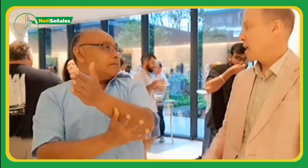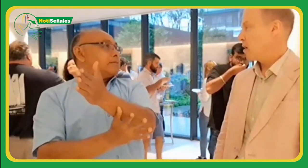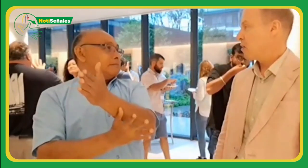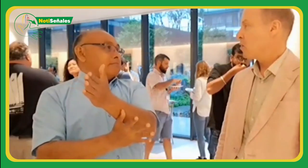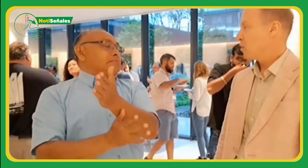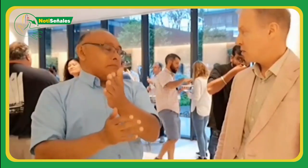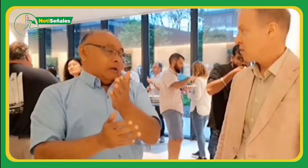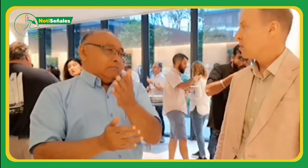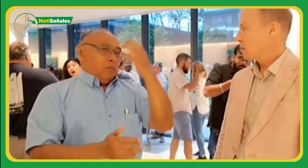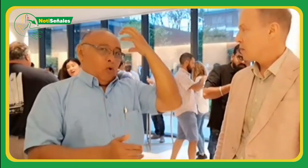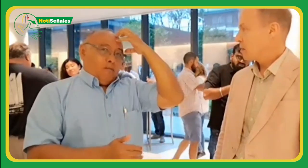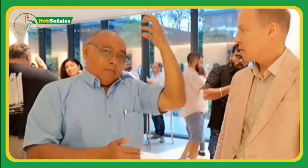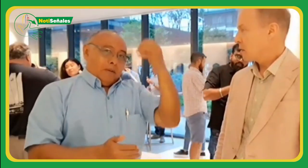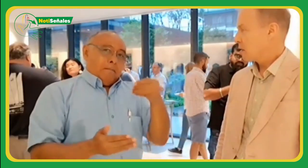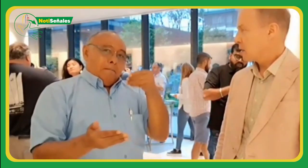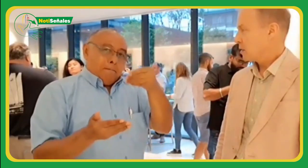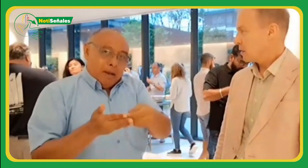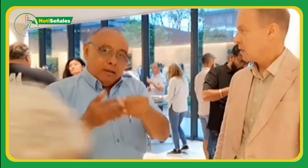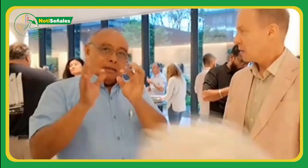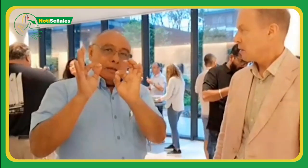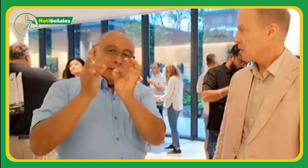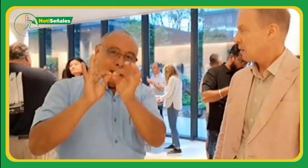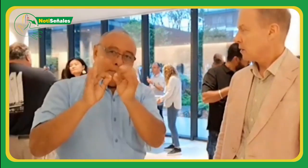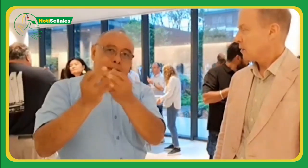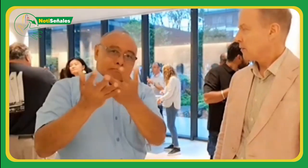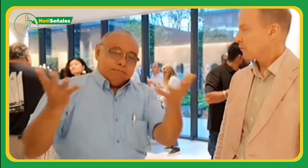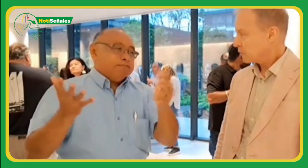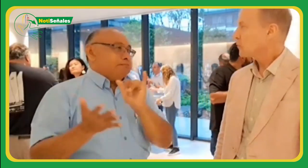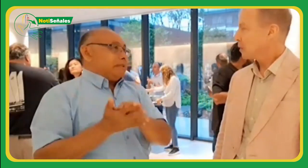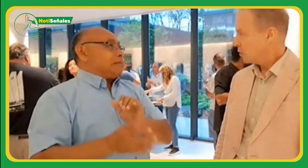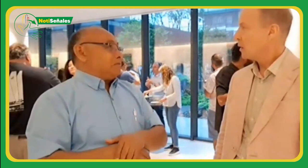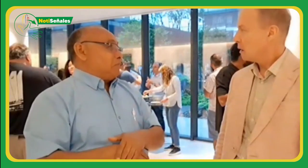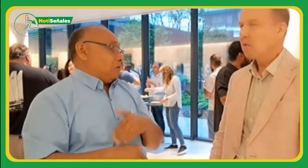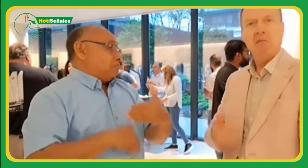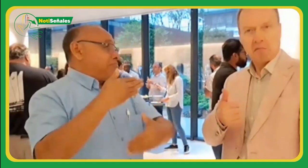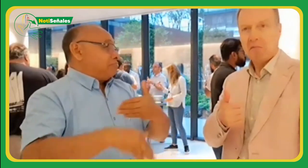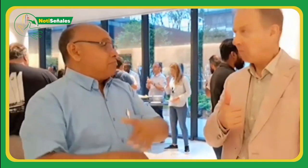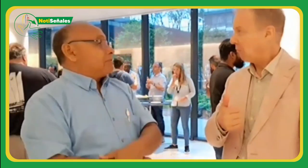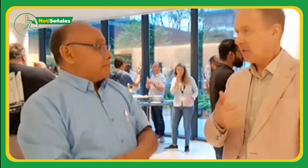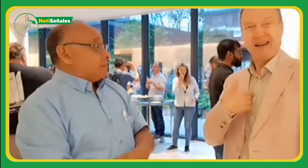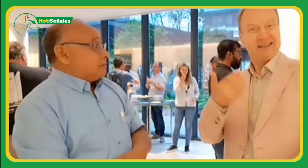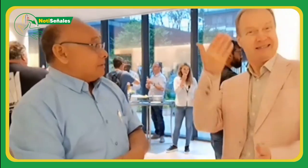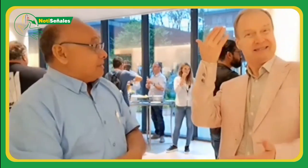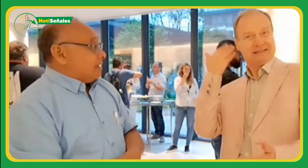carreras diferentes Uy el gobierno cubre el servicio de interpretación entre otras cosas por ejemplo vamos en ese proceso